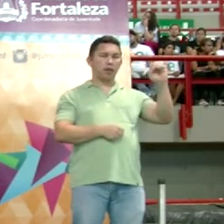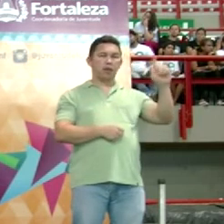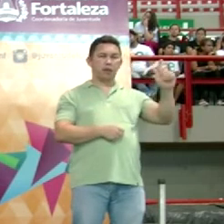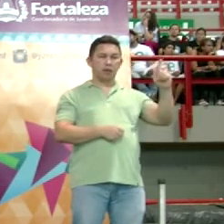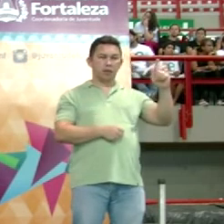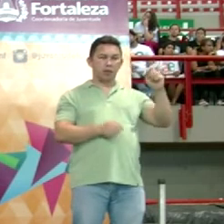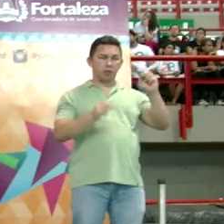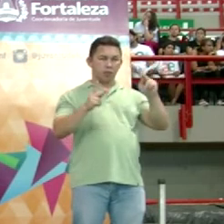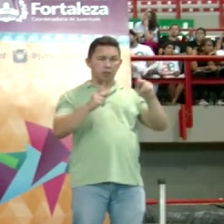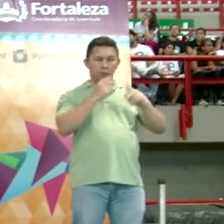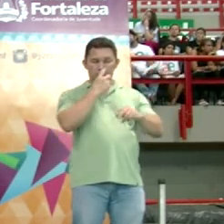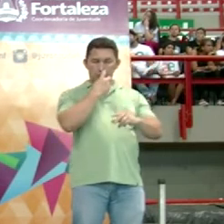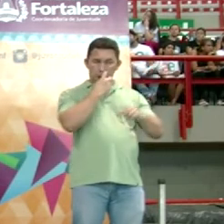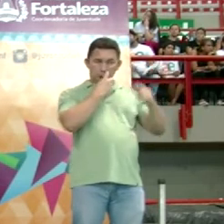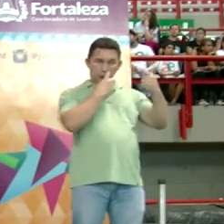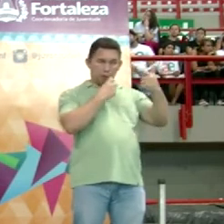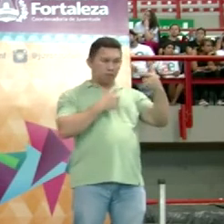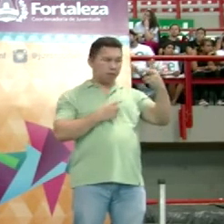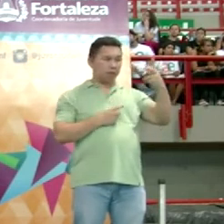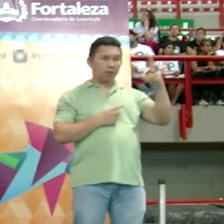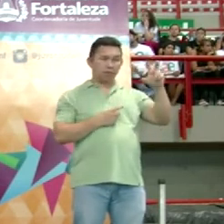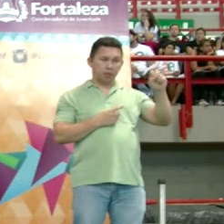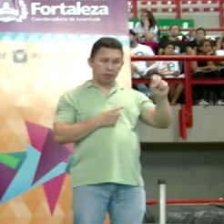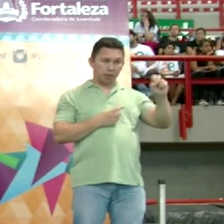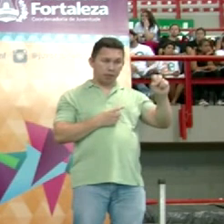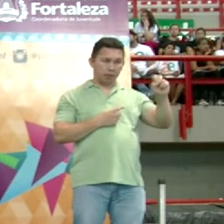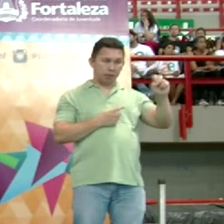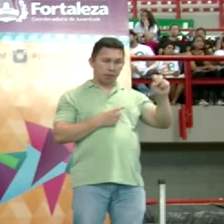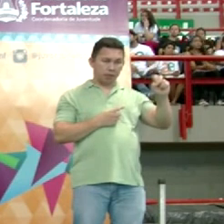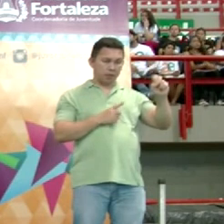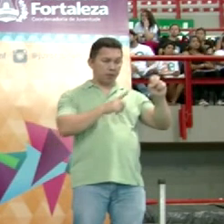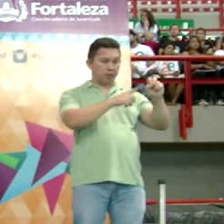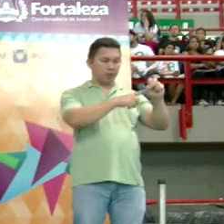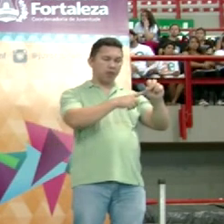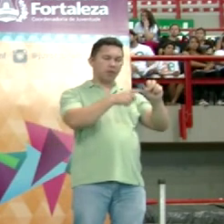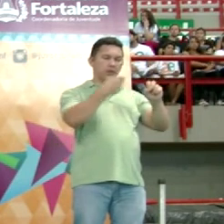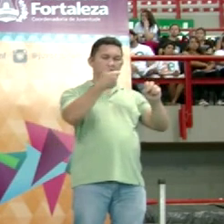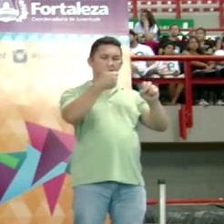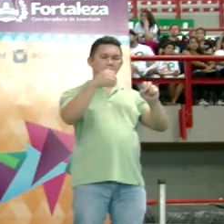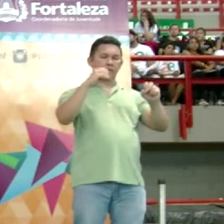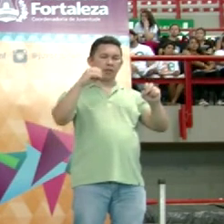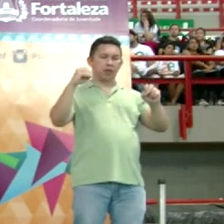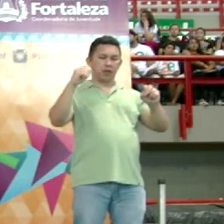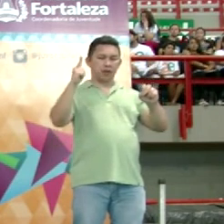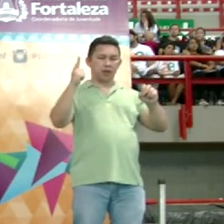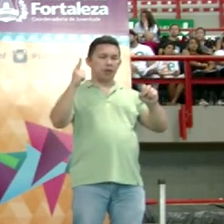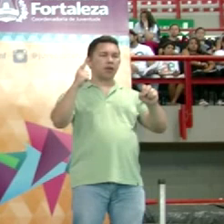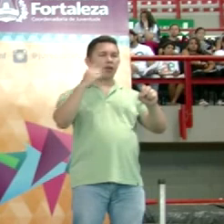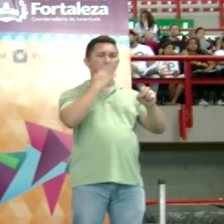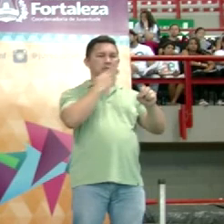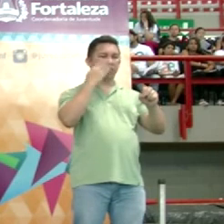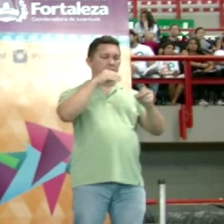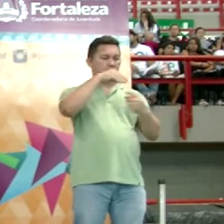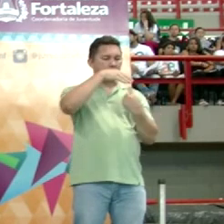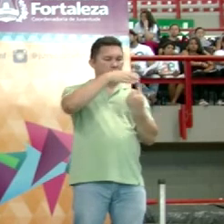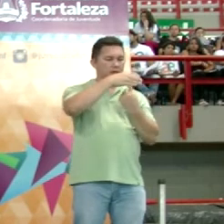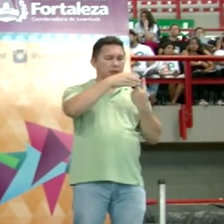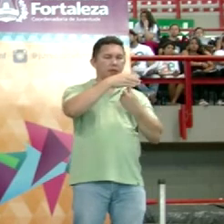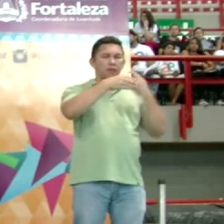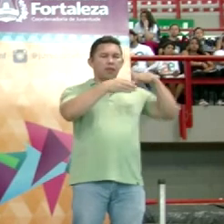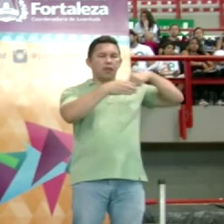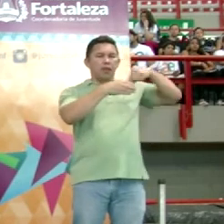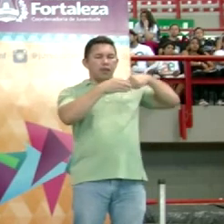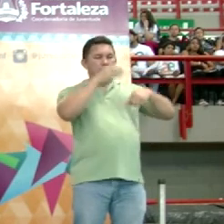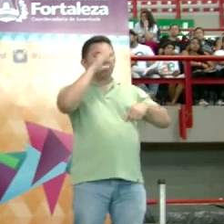Beleza? Então de 250 gramas do meu copinho, 100 gramas é açúcar. Pensa numa garapa, né? Pra ficar calmo, quando estiver nervoso na